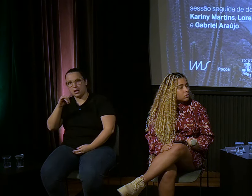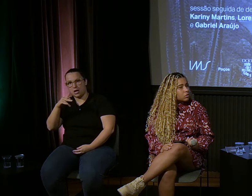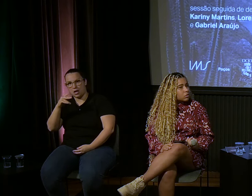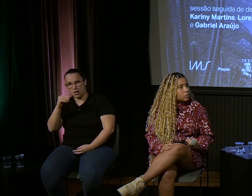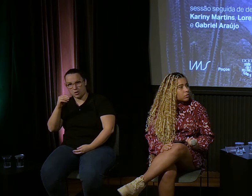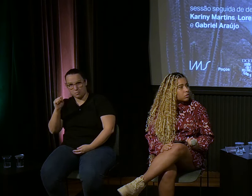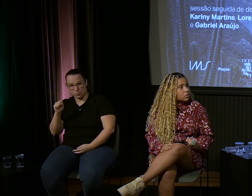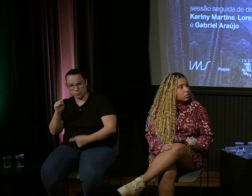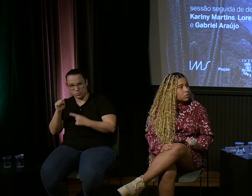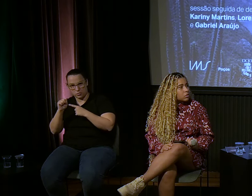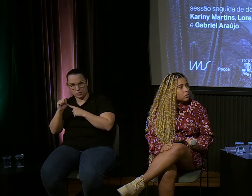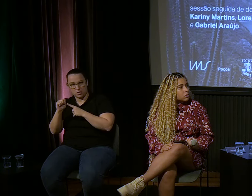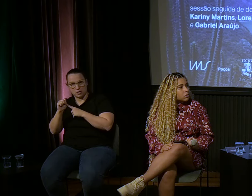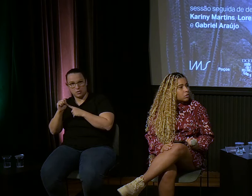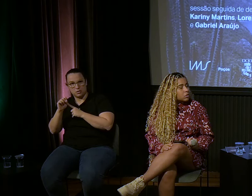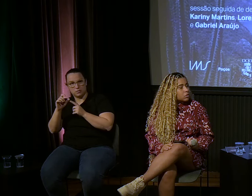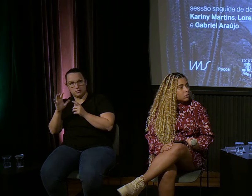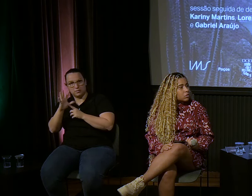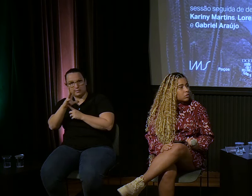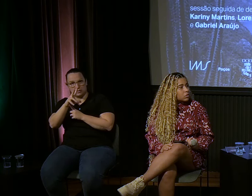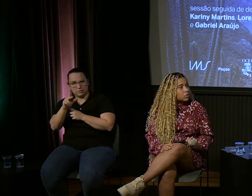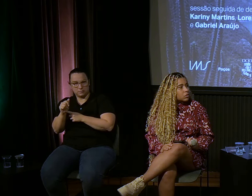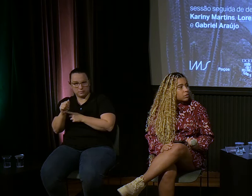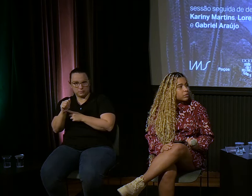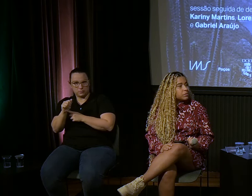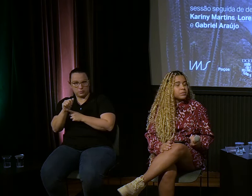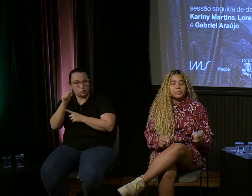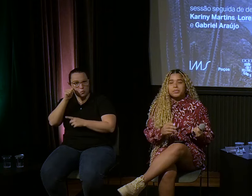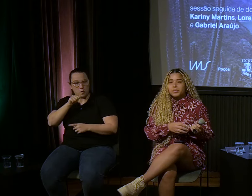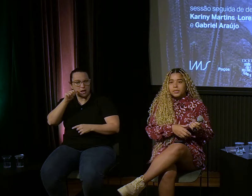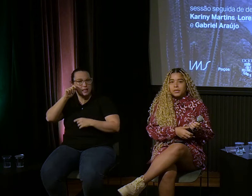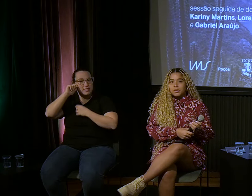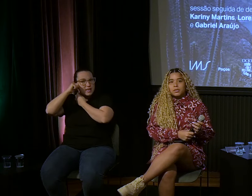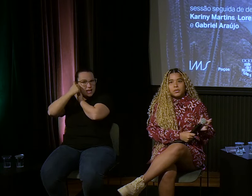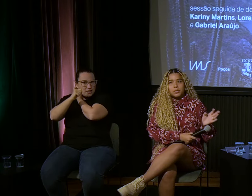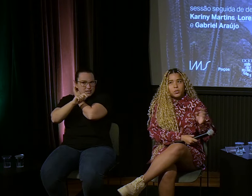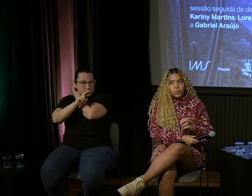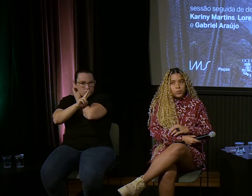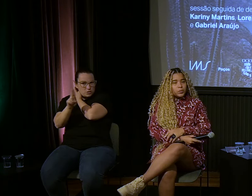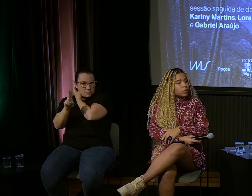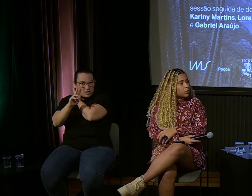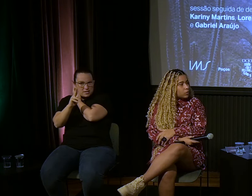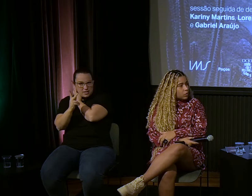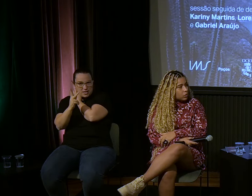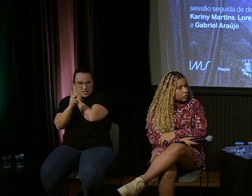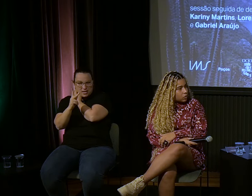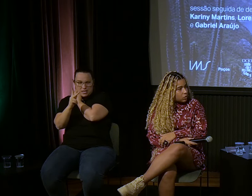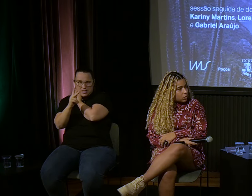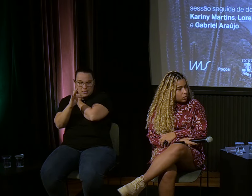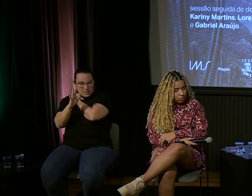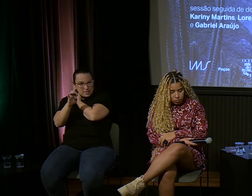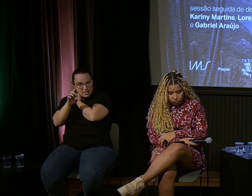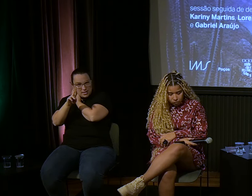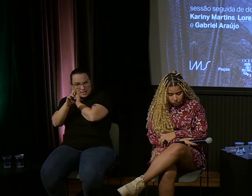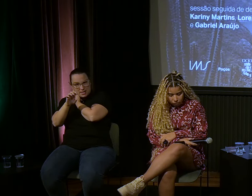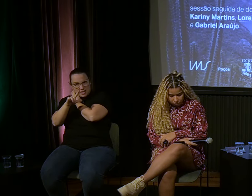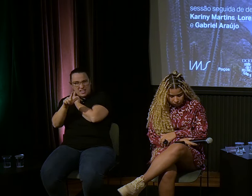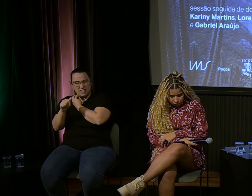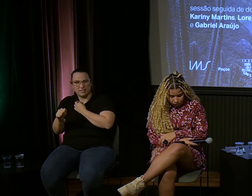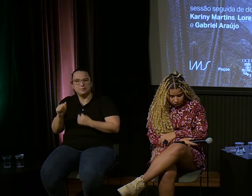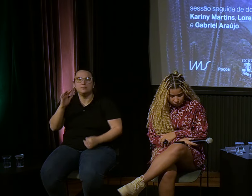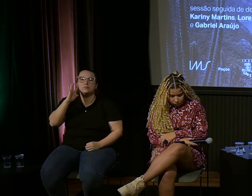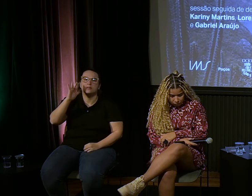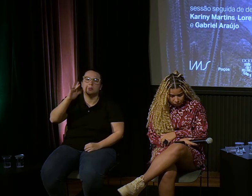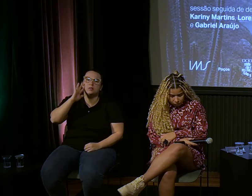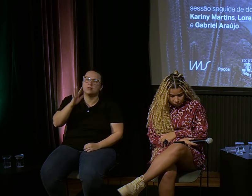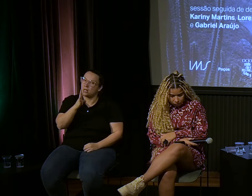para o africano em Uma Negra Chamada Teresa, embora tenha um ideal panafricanista, né, pensando dessas pessoas